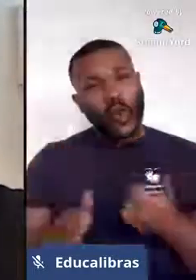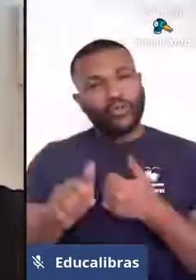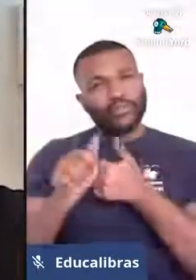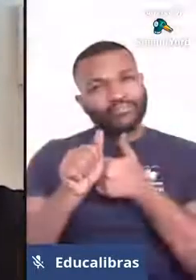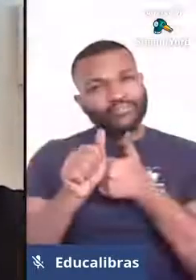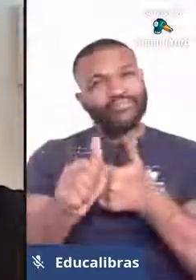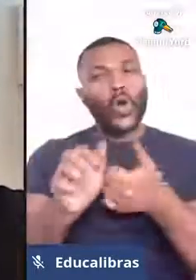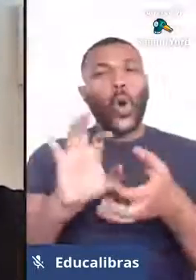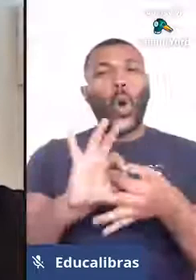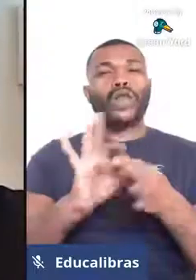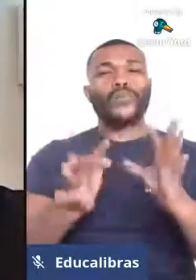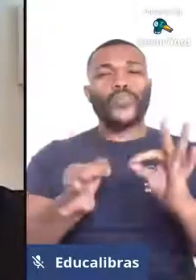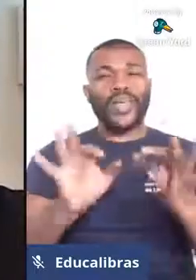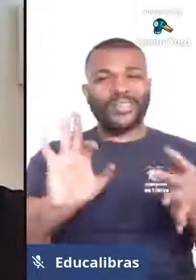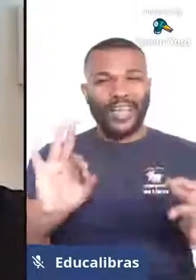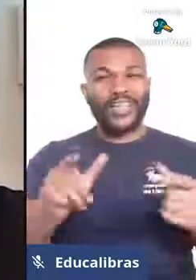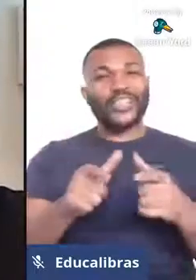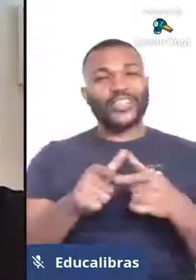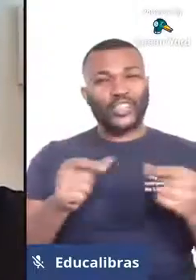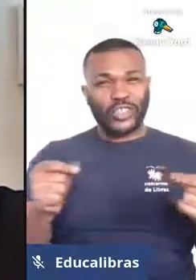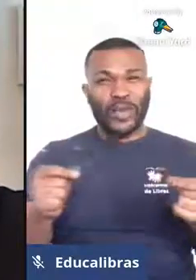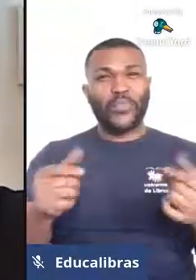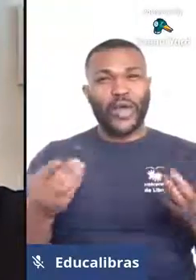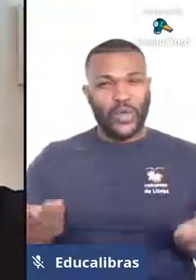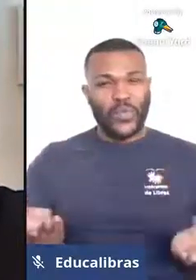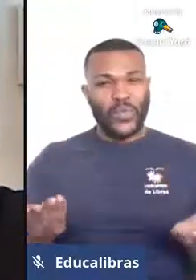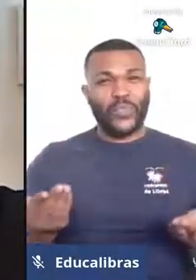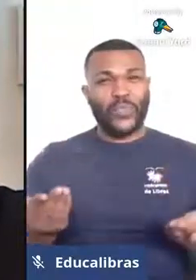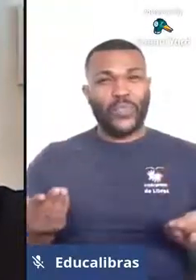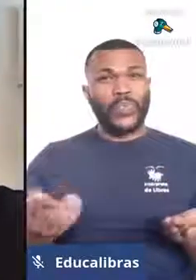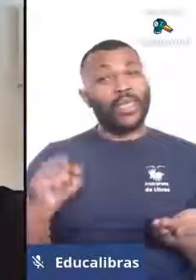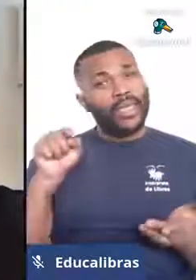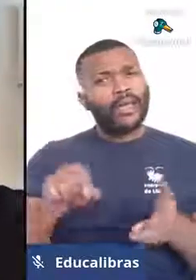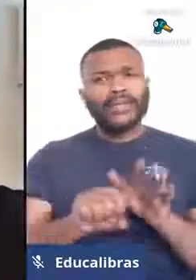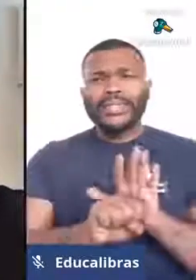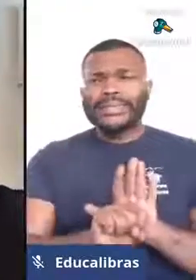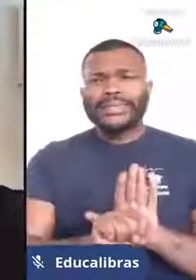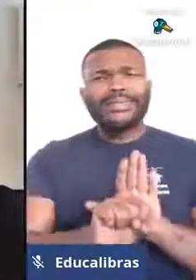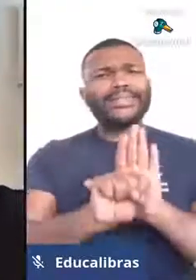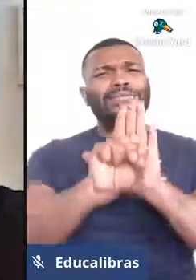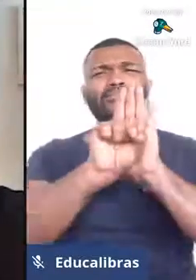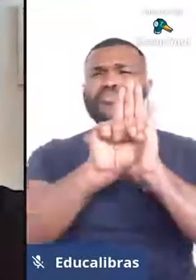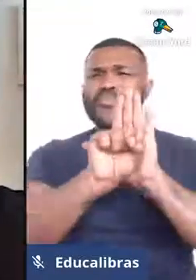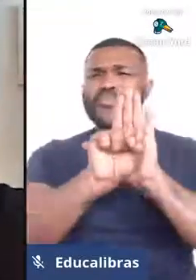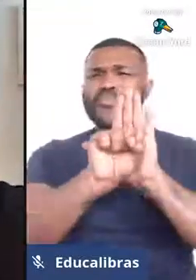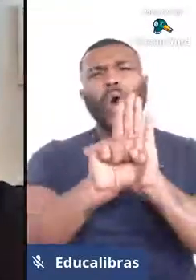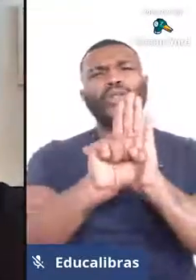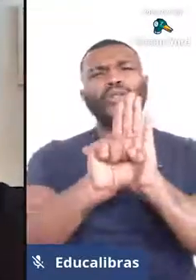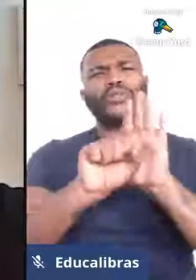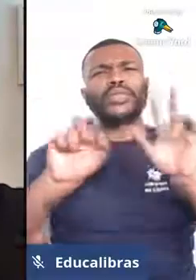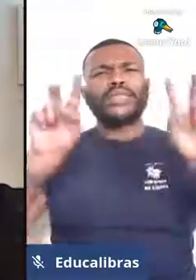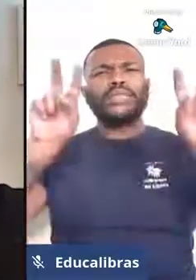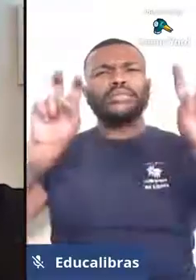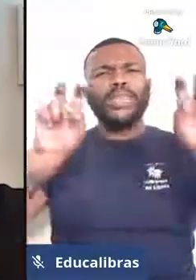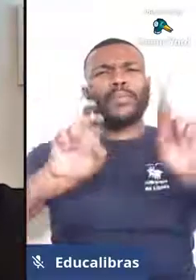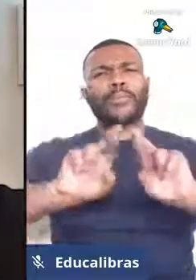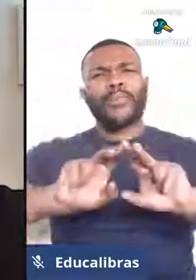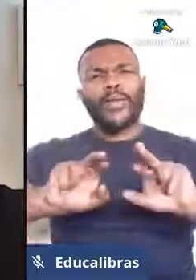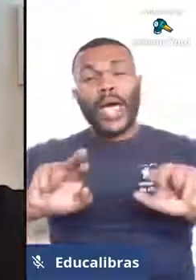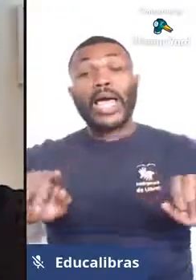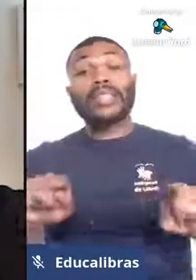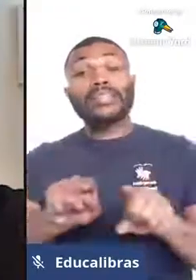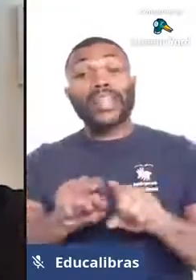no Japão, né? Então, a Olimpíada é um momento muito simbólico para muitas questões, e as Paralimpíadas,